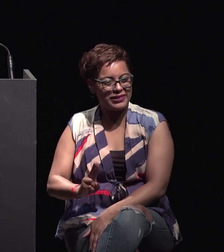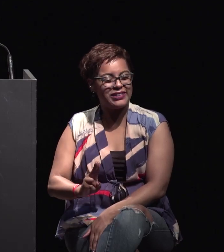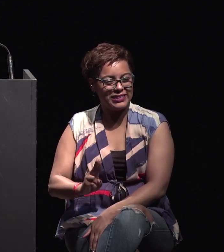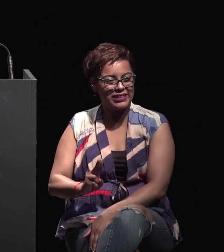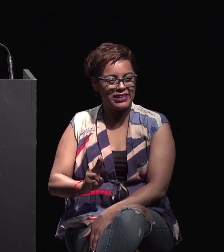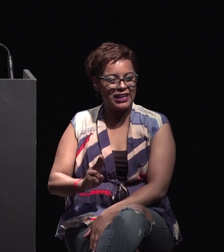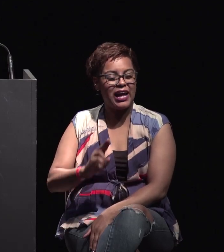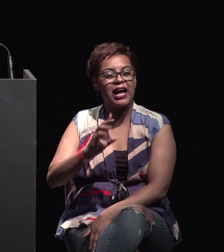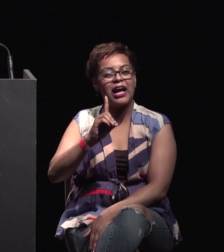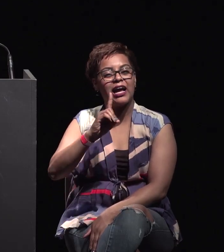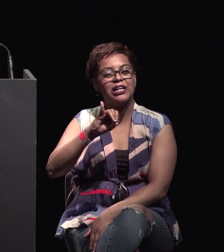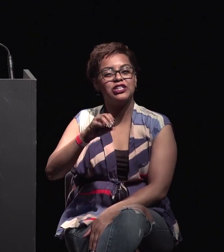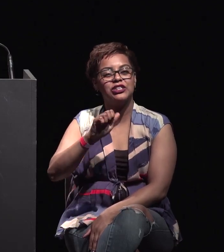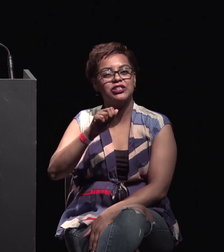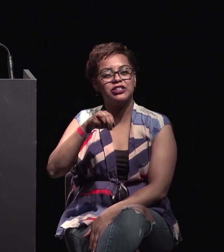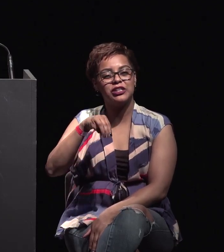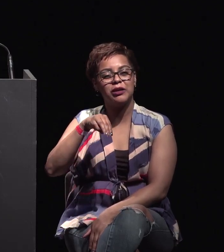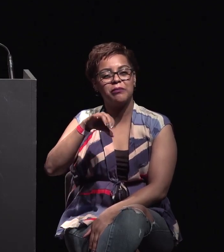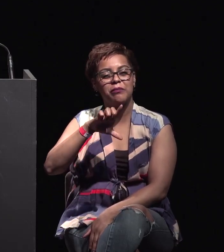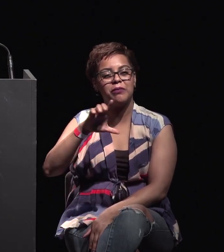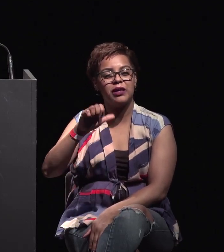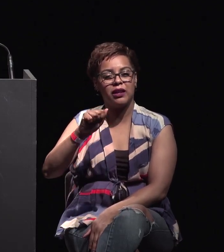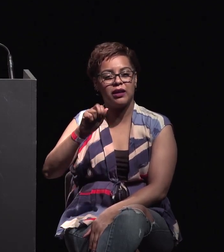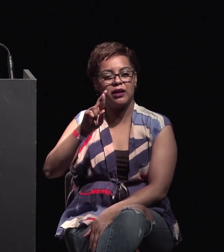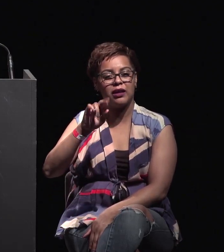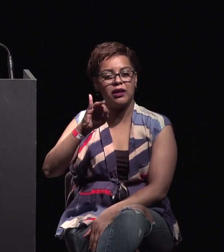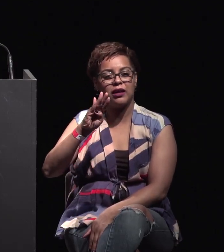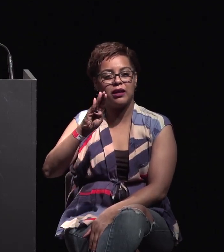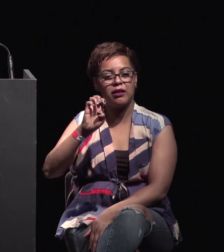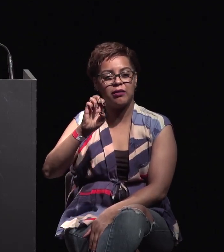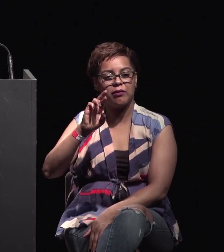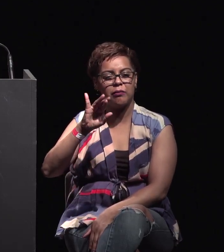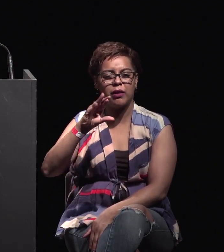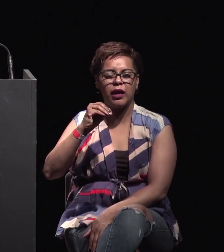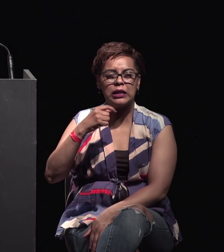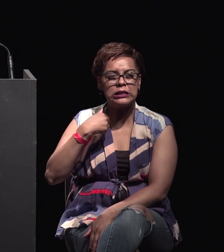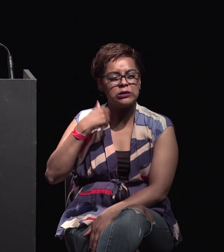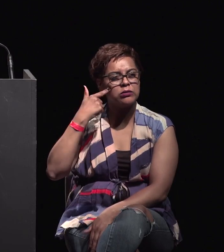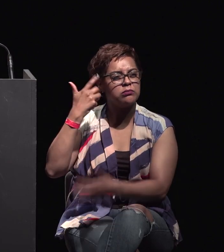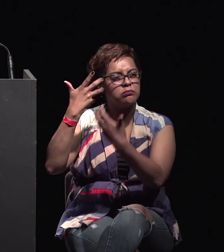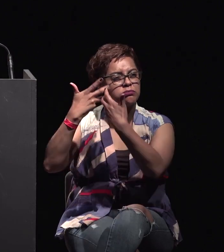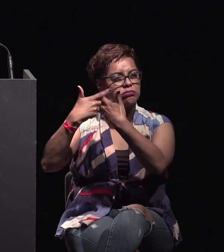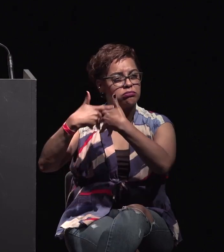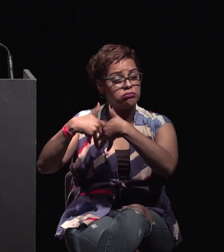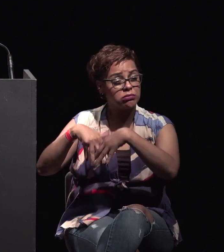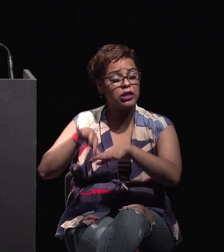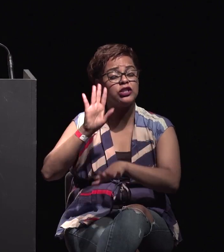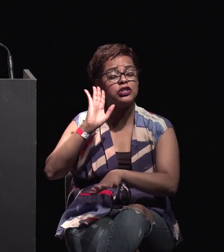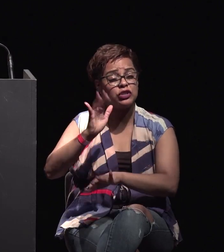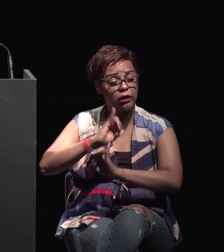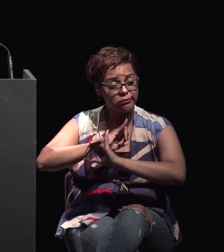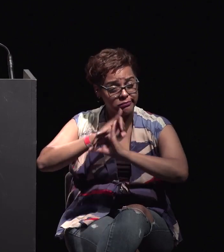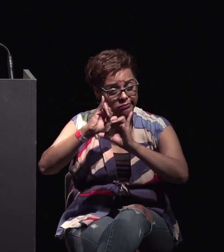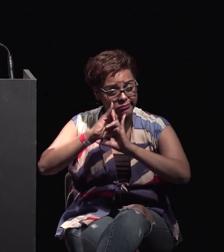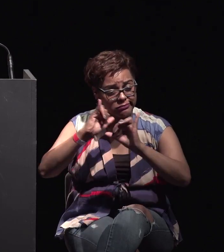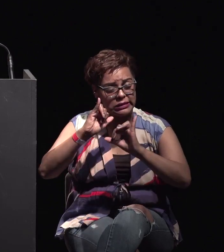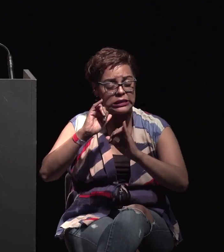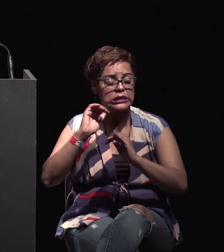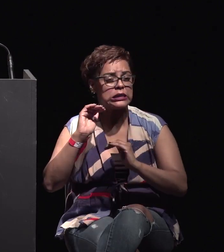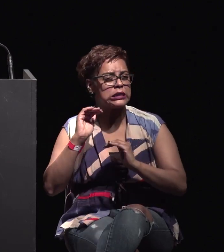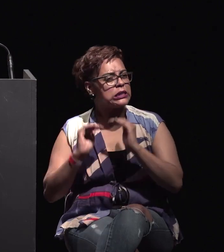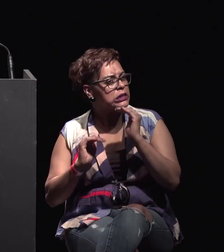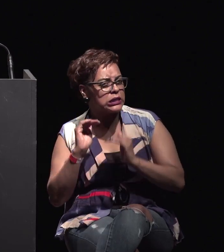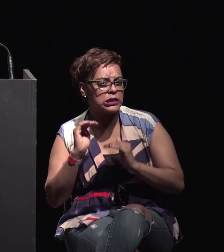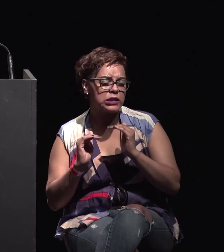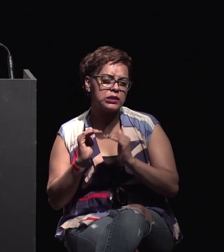a Djamila Ribeiro, né, que eu tenho pensado e tenho dito que